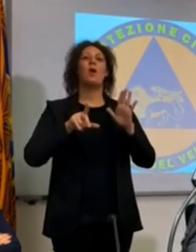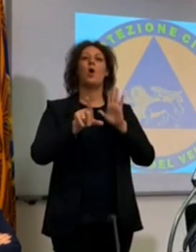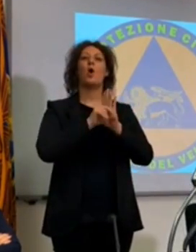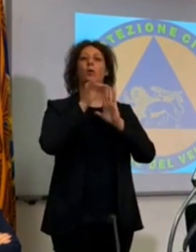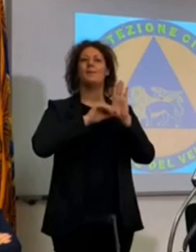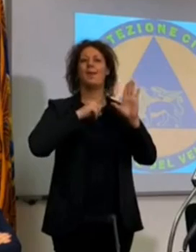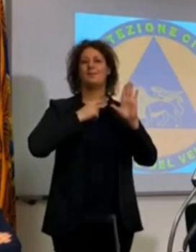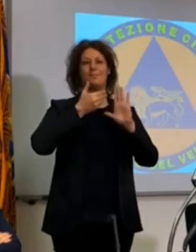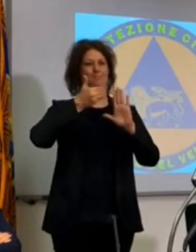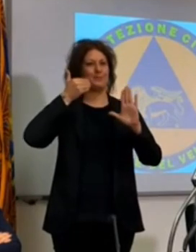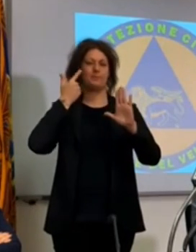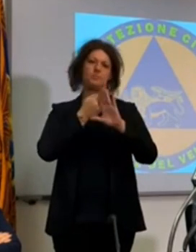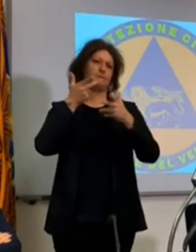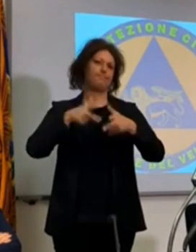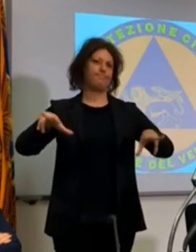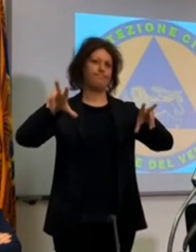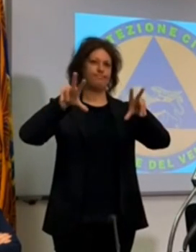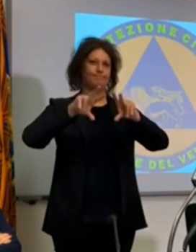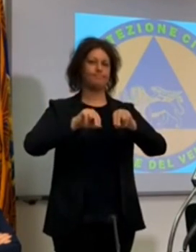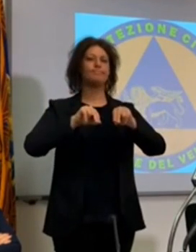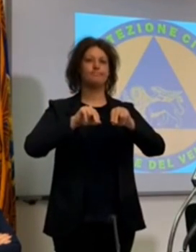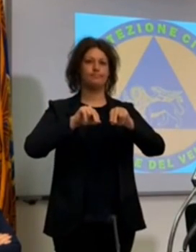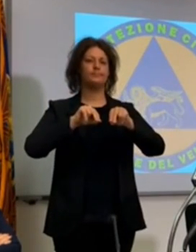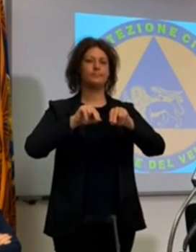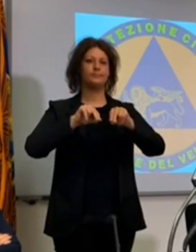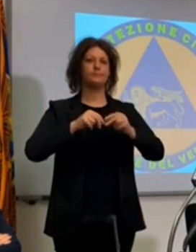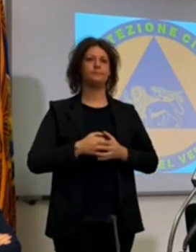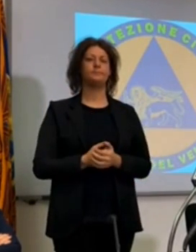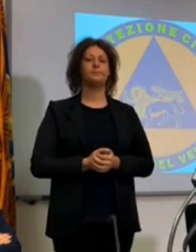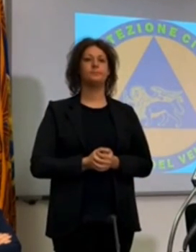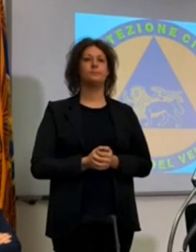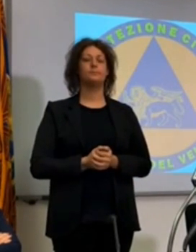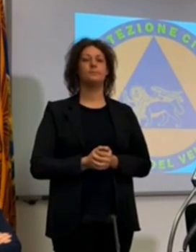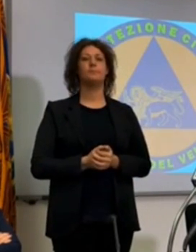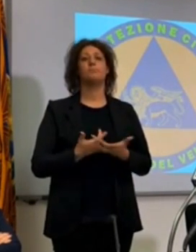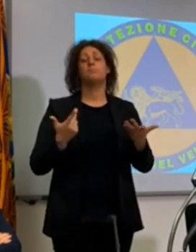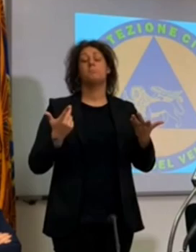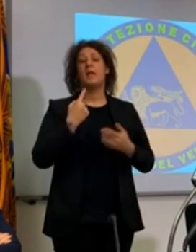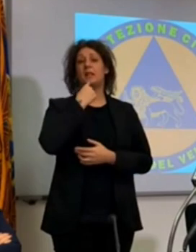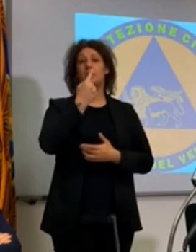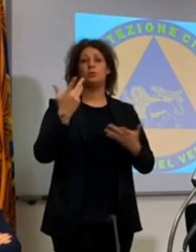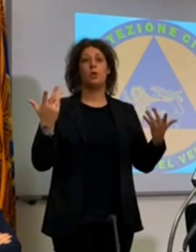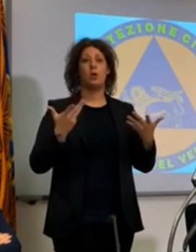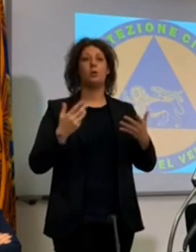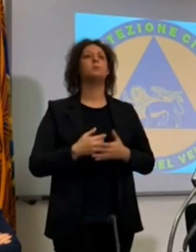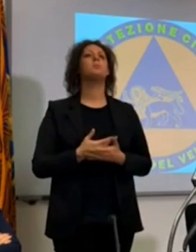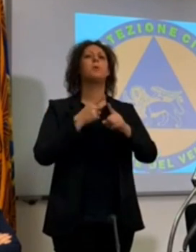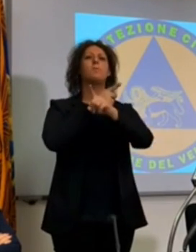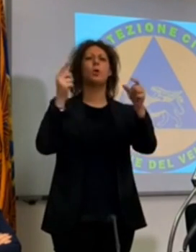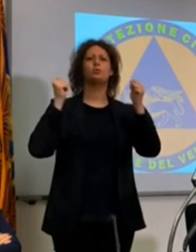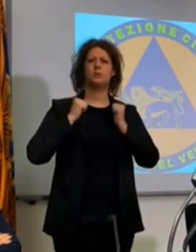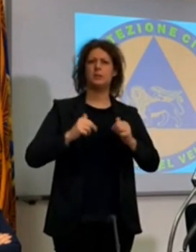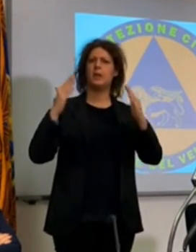virgola in più, che è una forma di ordinanza che dice ai cittadini: puoi uscire di